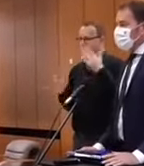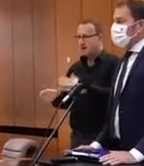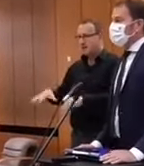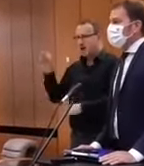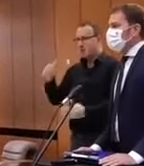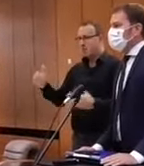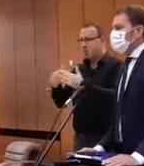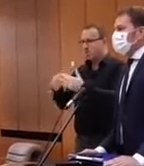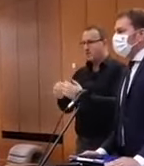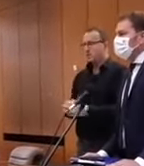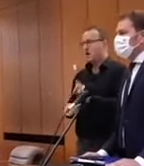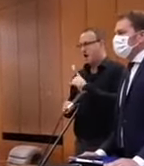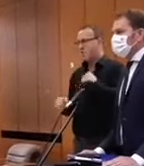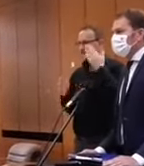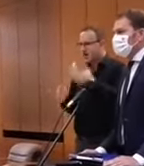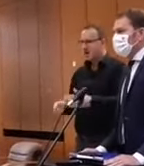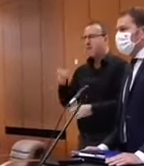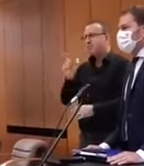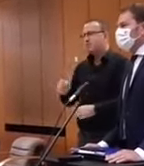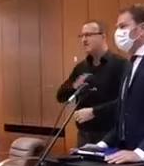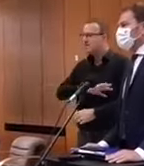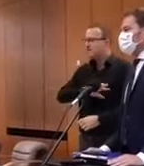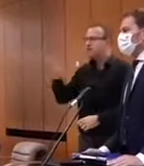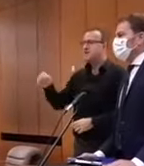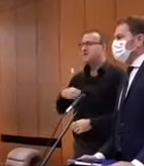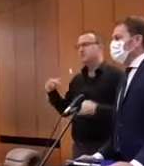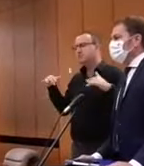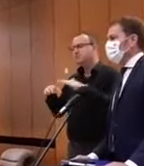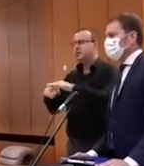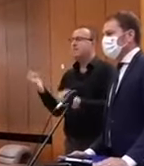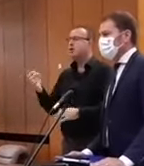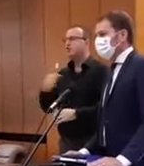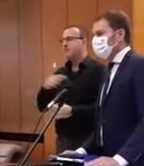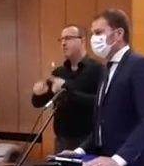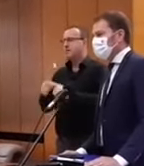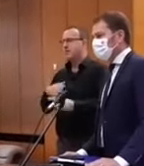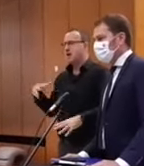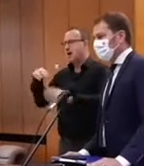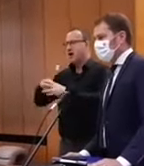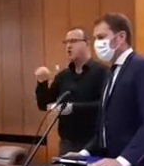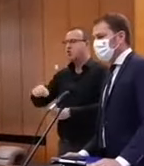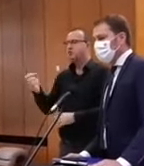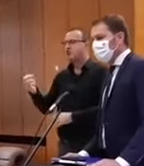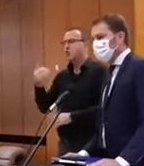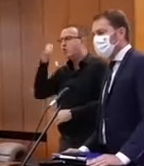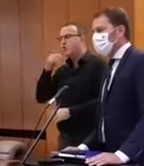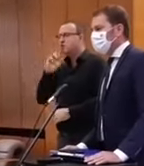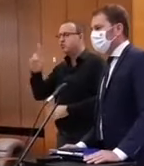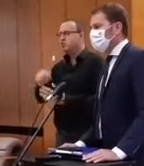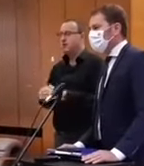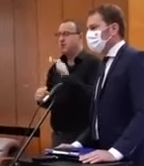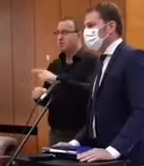Verím, že nájdeme kompromis, ale musíme si všetci skalibrovať to, prečo sme do politiky išli a hlavne to, čo sme ľuďom slúbili. Táto